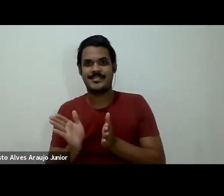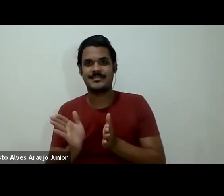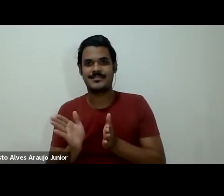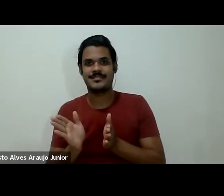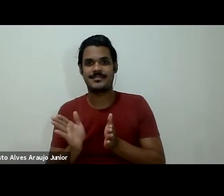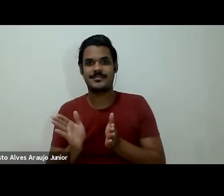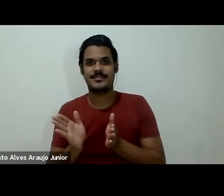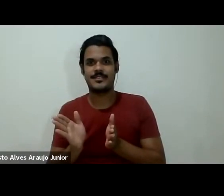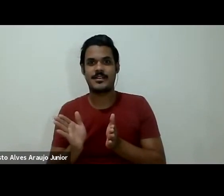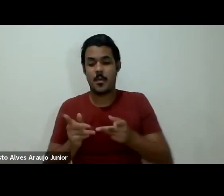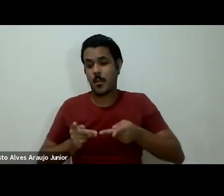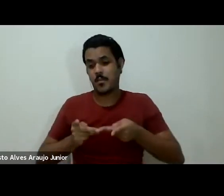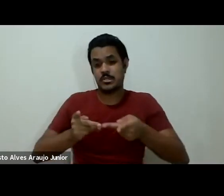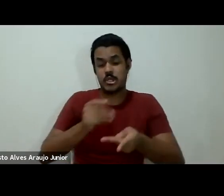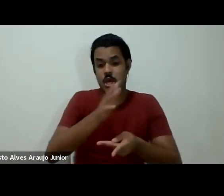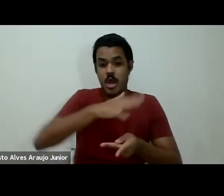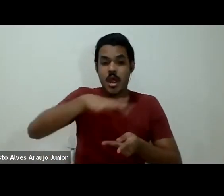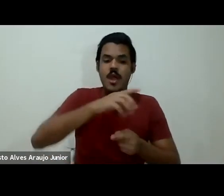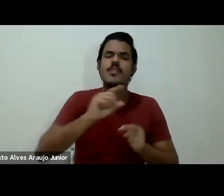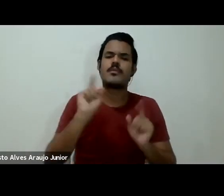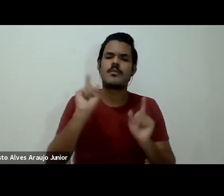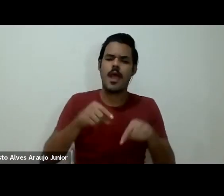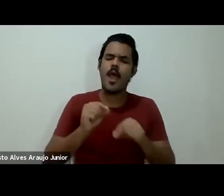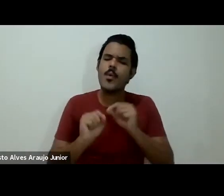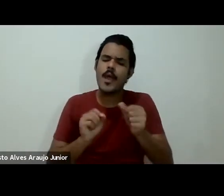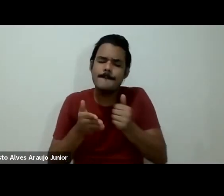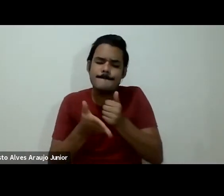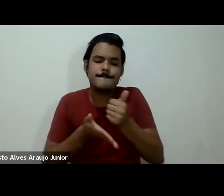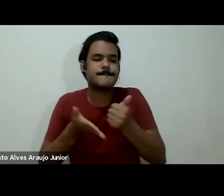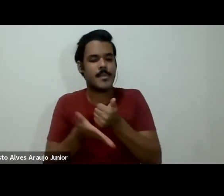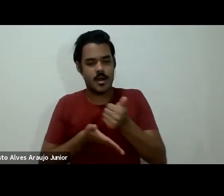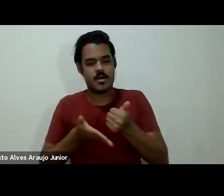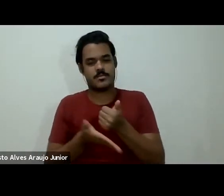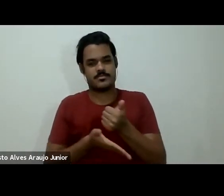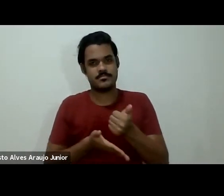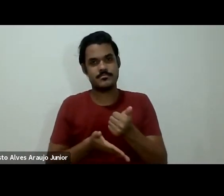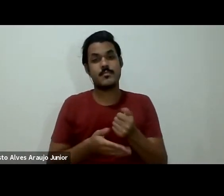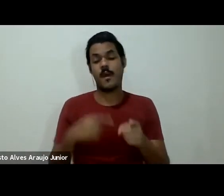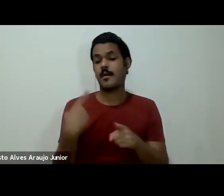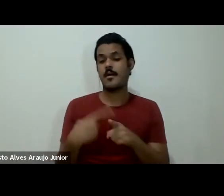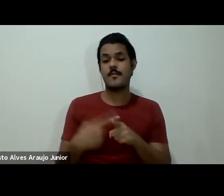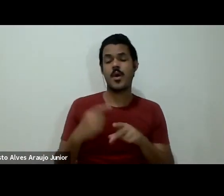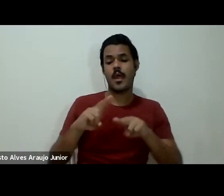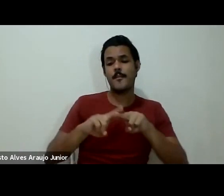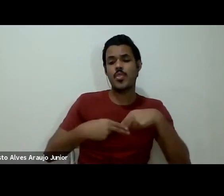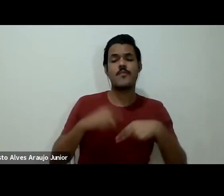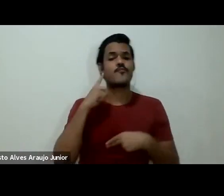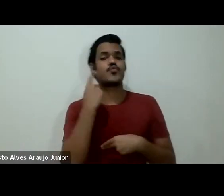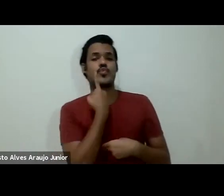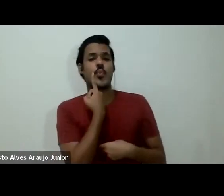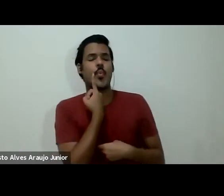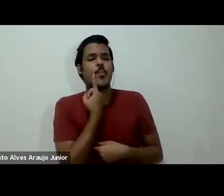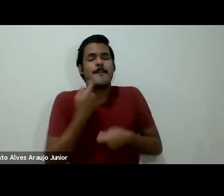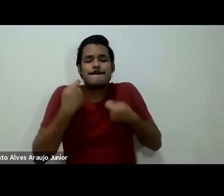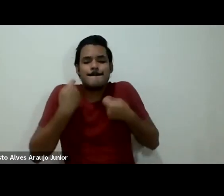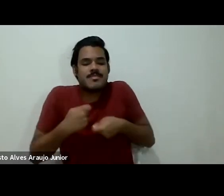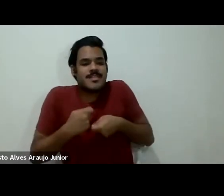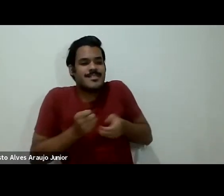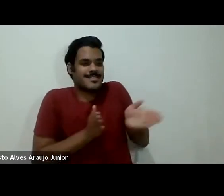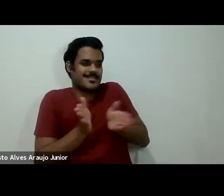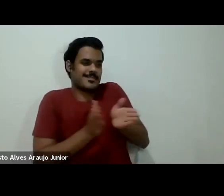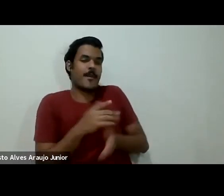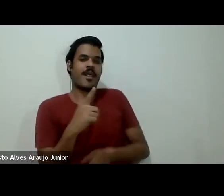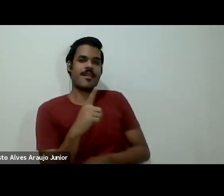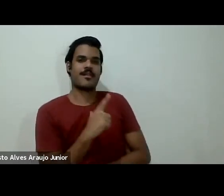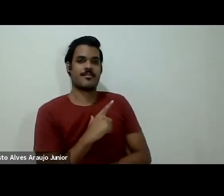nos projetos são fundamentais, porque os surdos e surdas, eles carecem, né? E isso